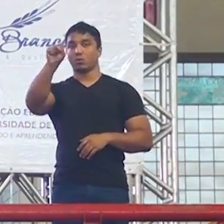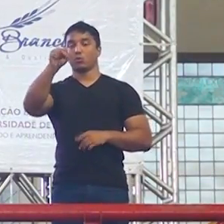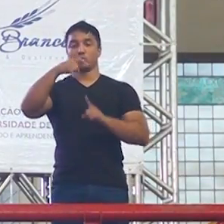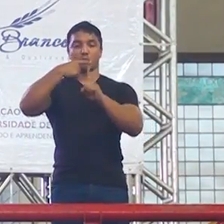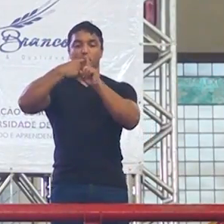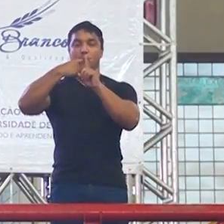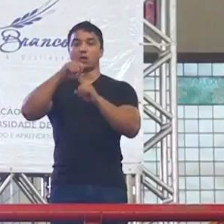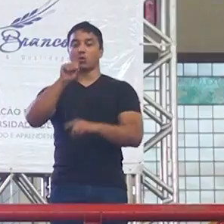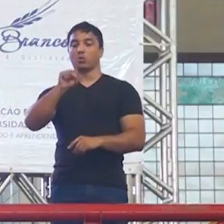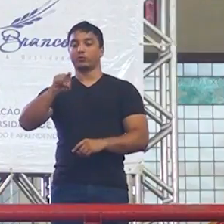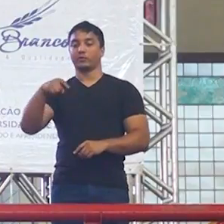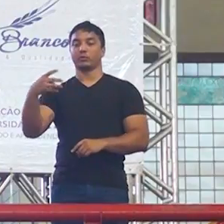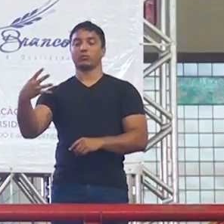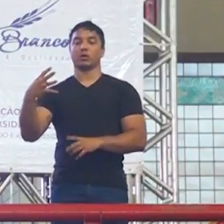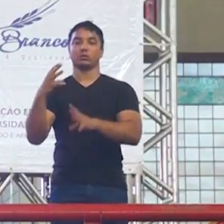12,8 mais 8,4 vai dar